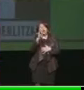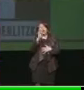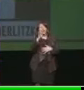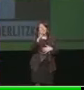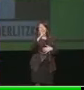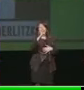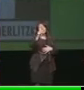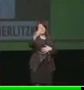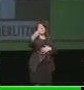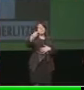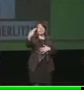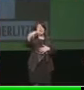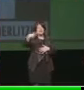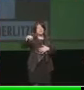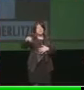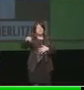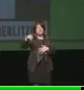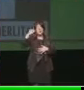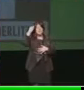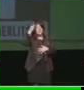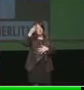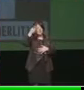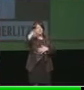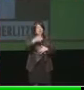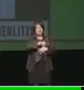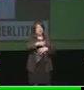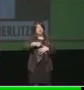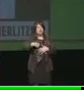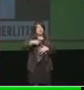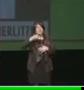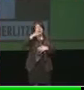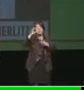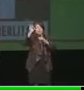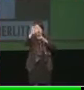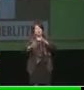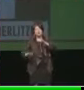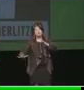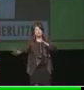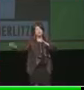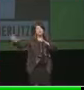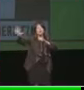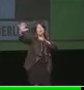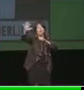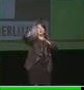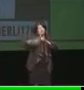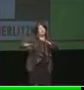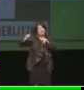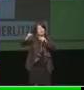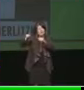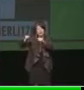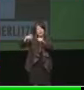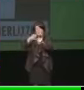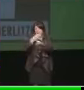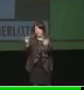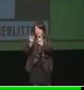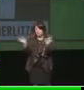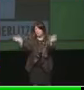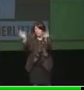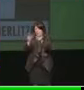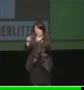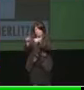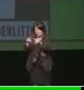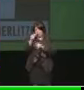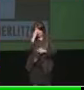prese con uno dei fondamenti del pensiero scientifico occidentale cioè il dererum natura di Lucrezio anche questo sarà un bellissimo appuntamento